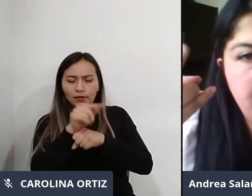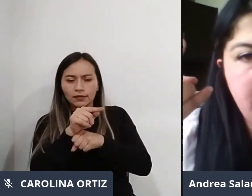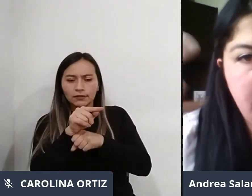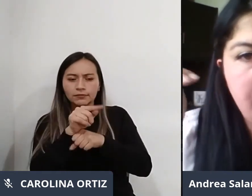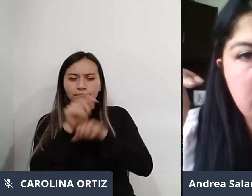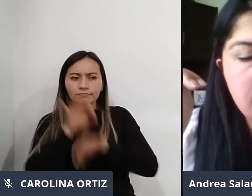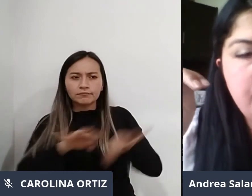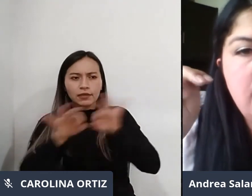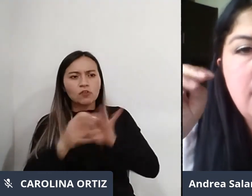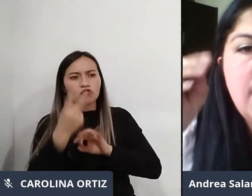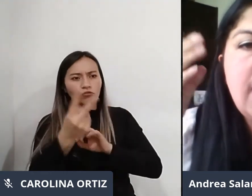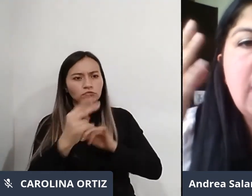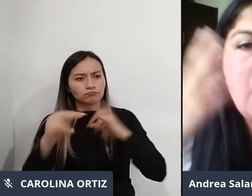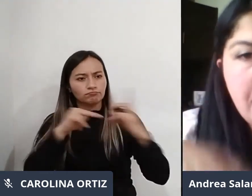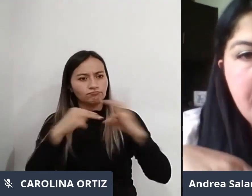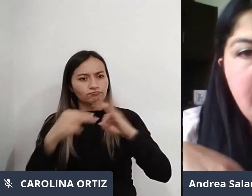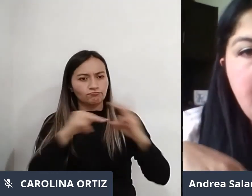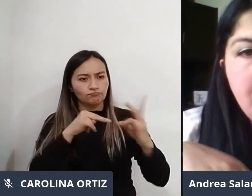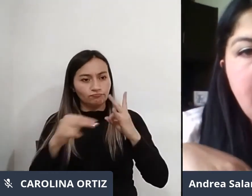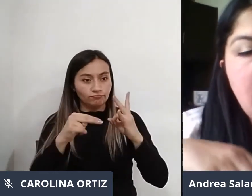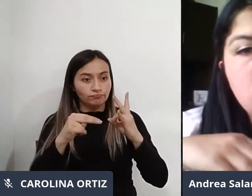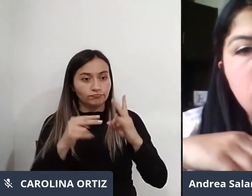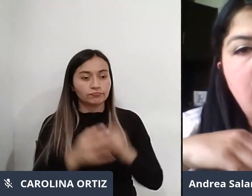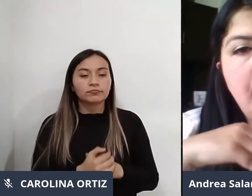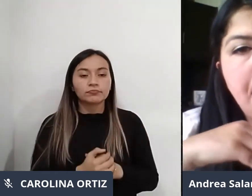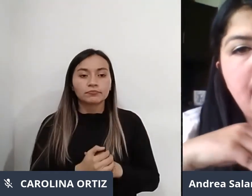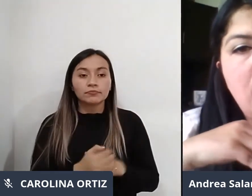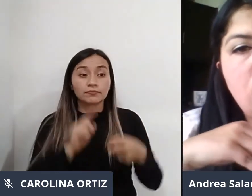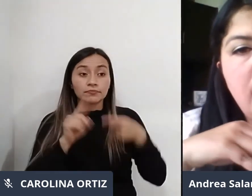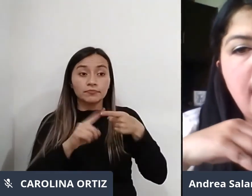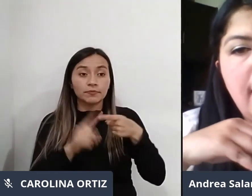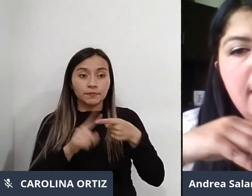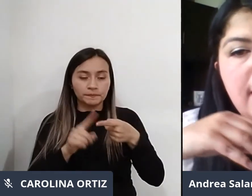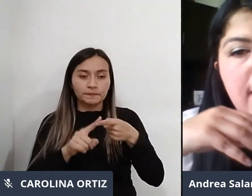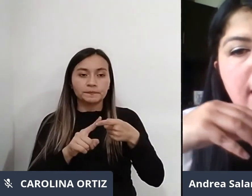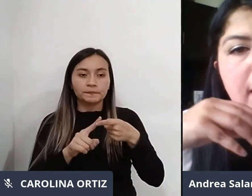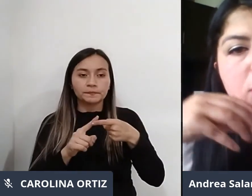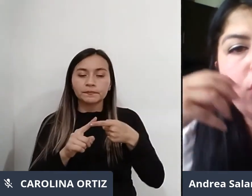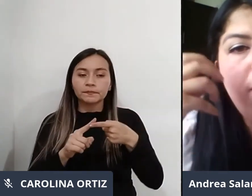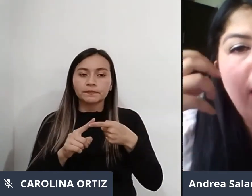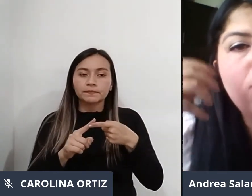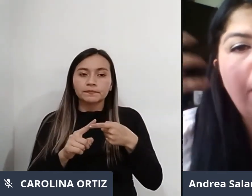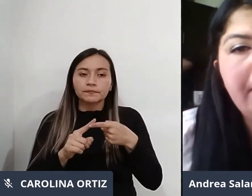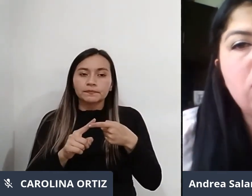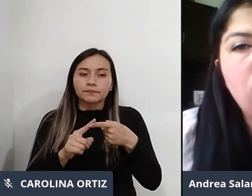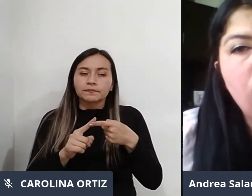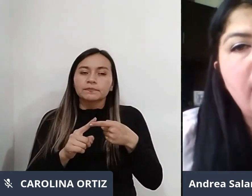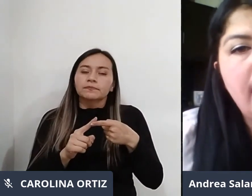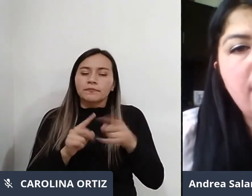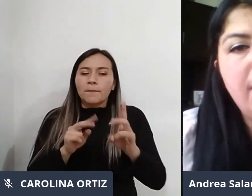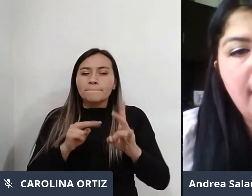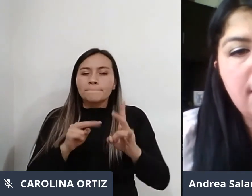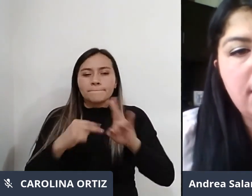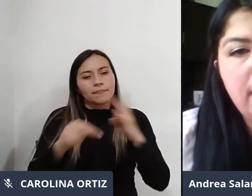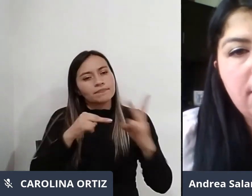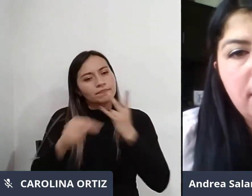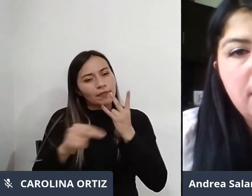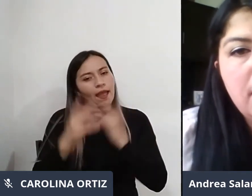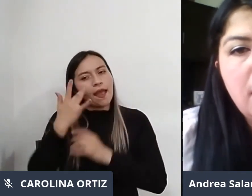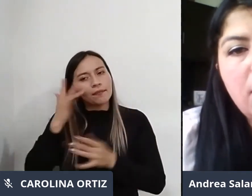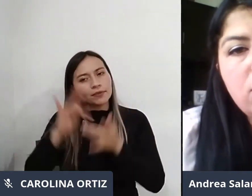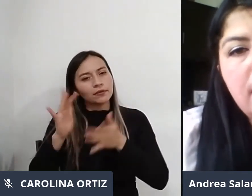dos perspectivas. La primera es una pedagogía que nos habla de una metodología